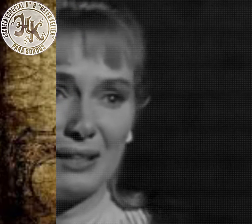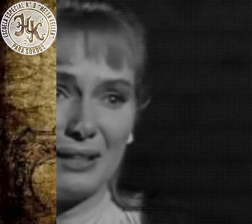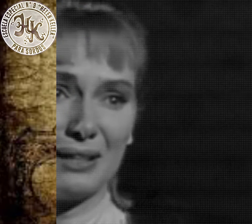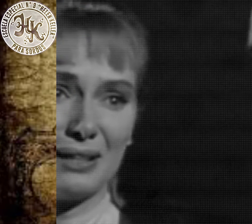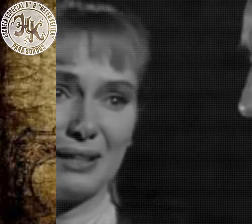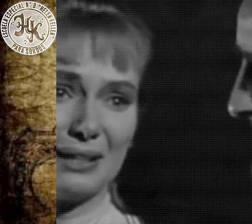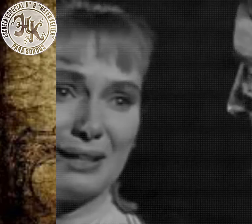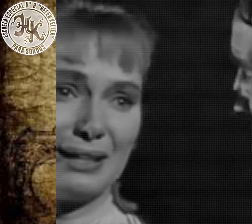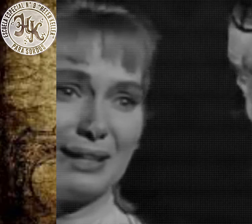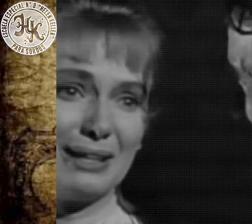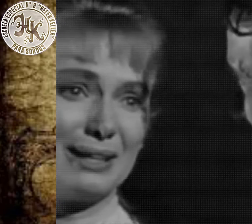cuna.